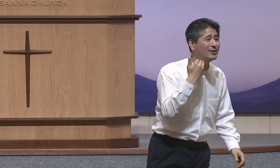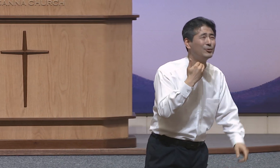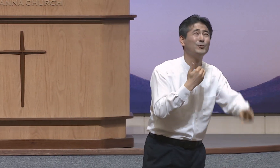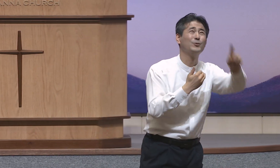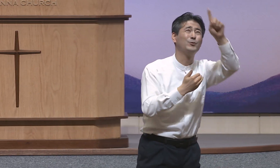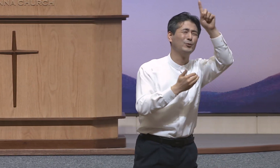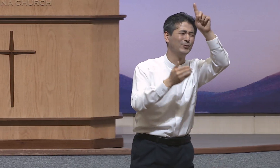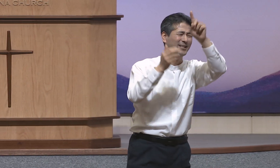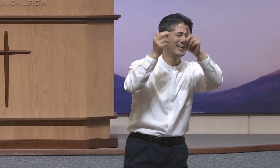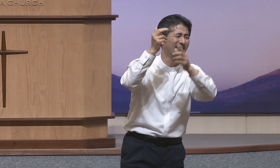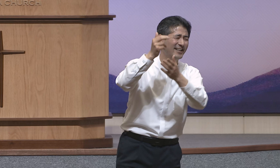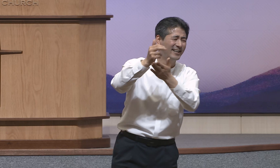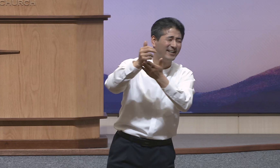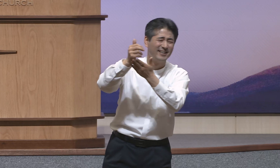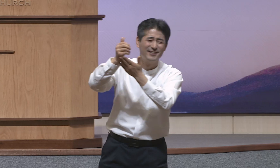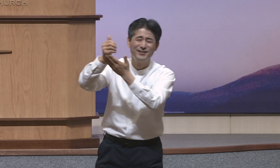지으신 주님